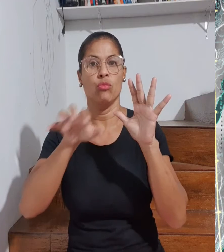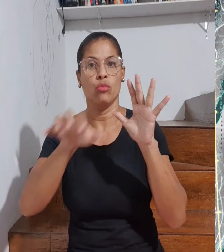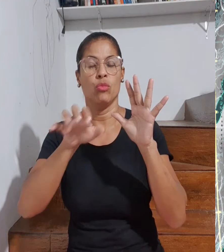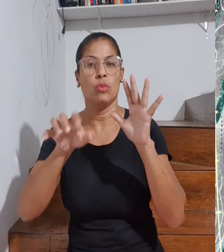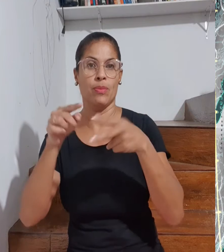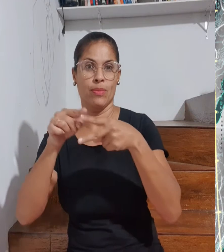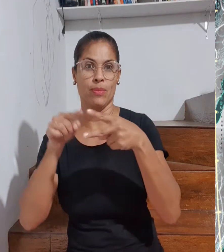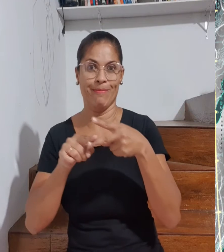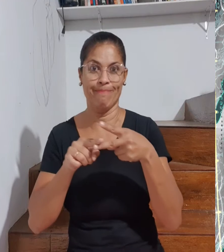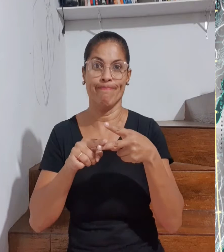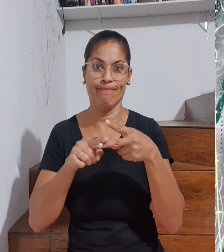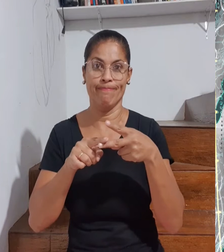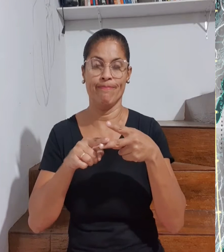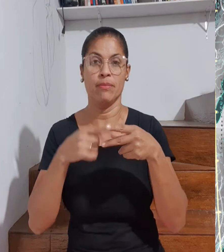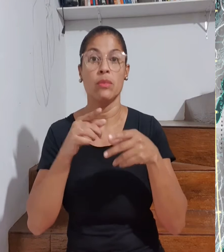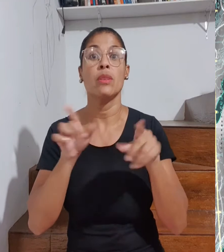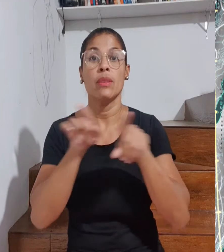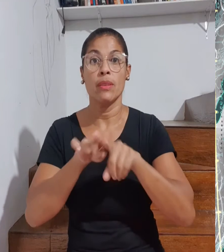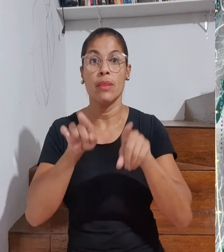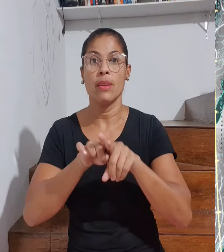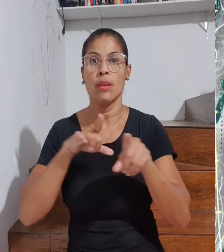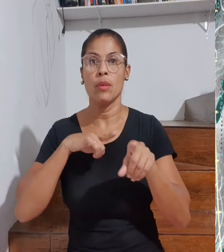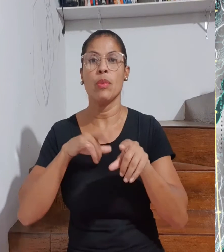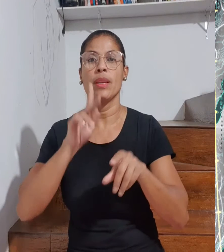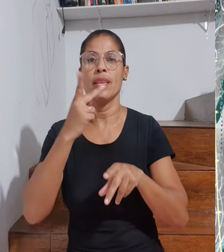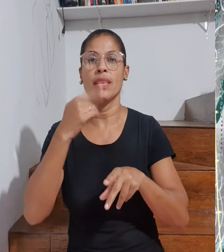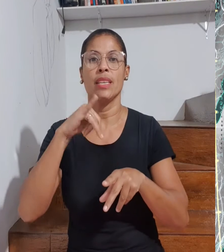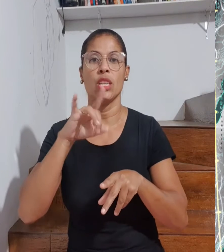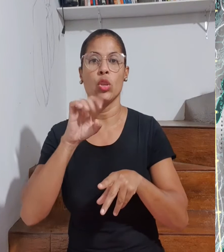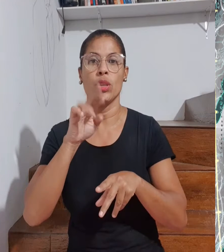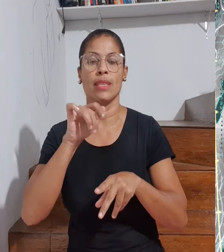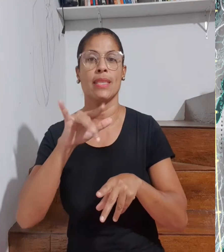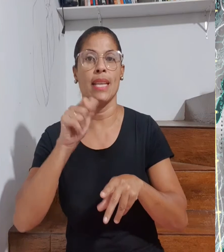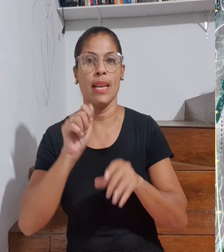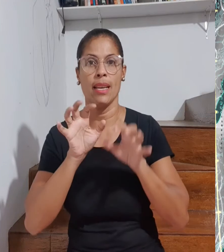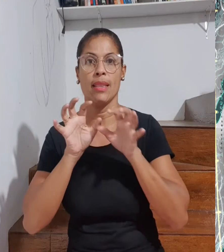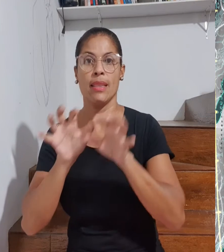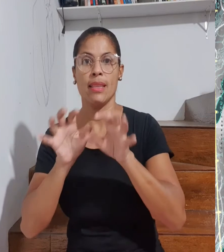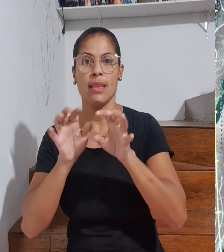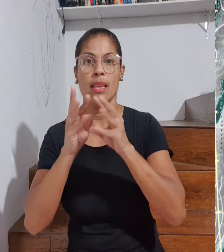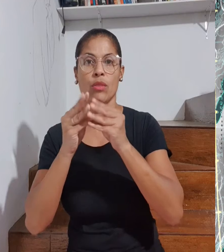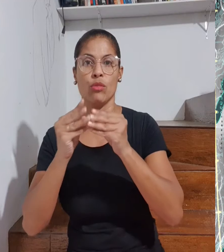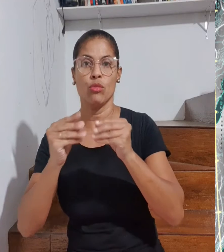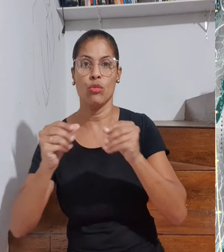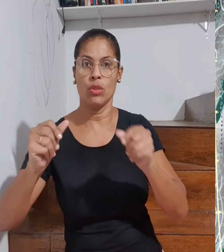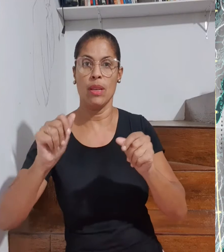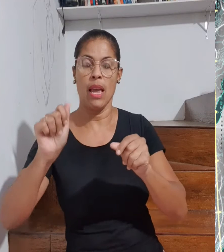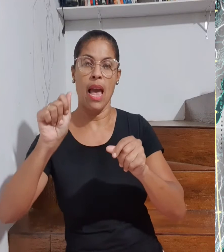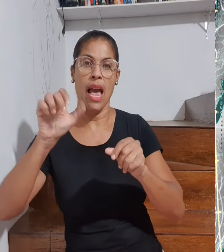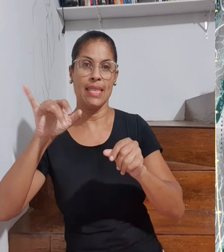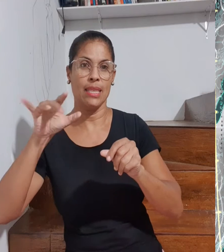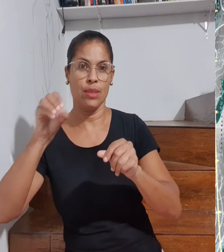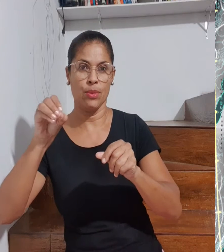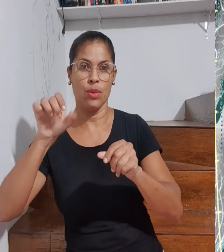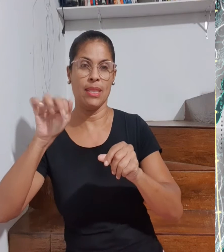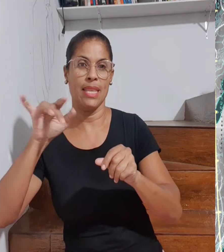ou nicotínicos. A acetilcolina é ainda hidrolisada pelas colinesterases em ácido acético e